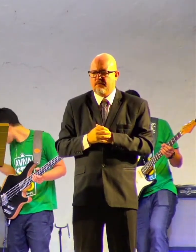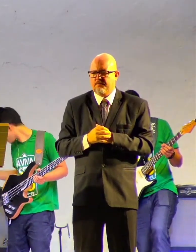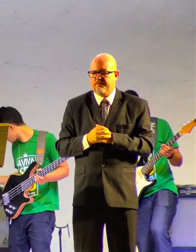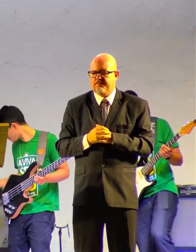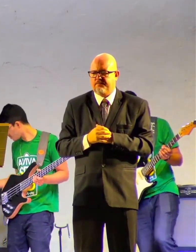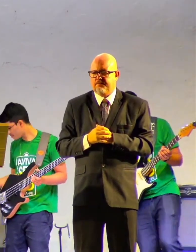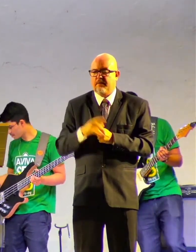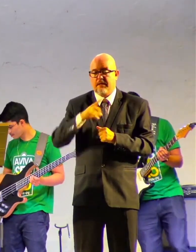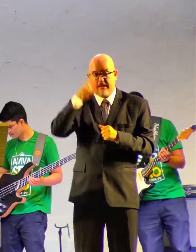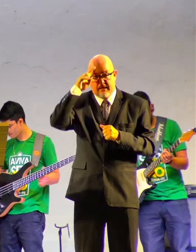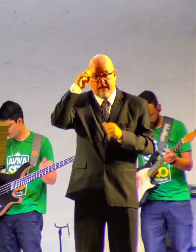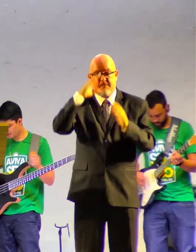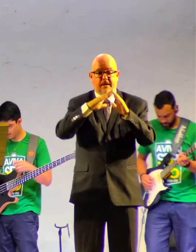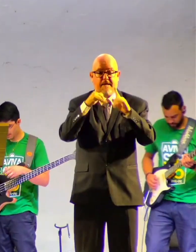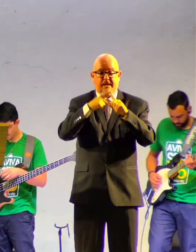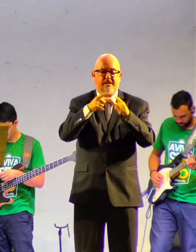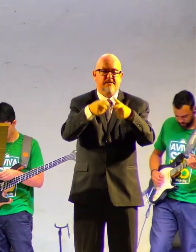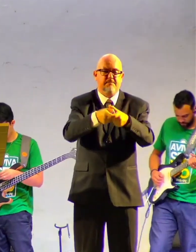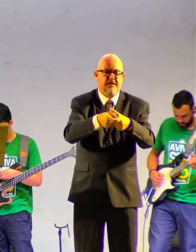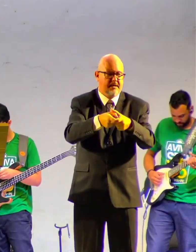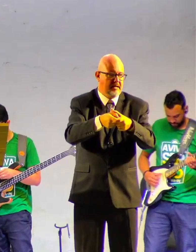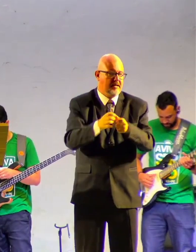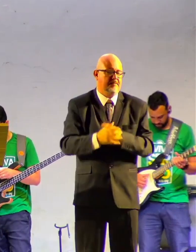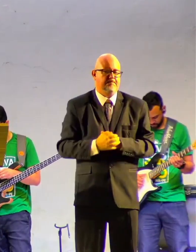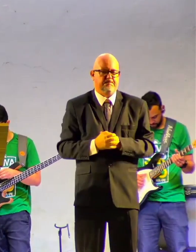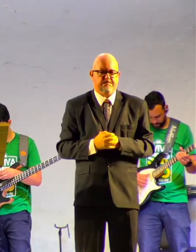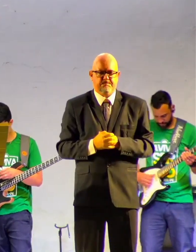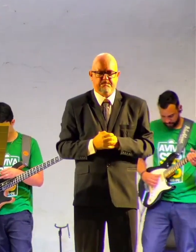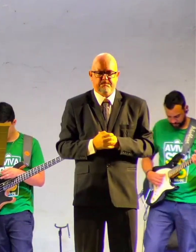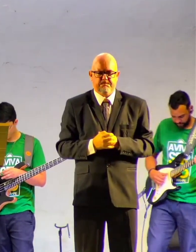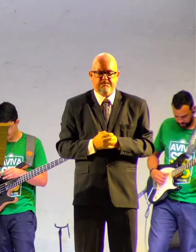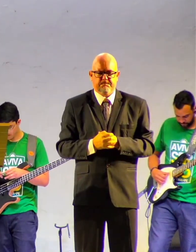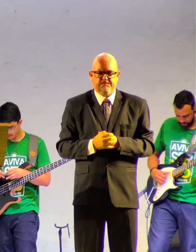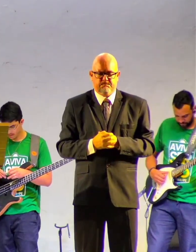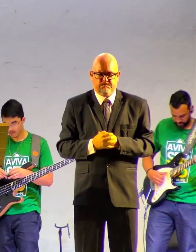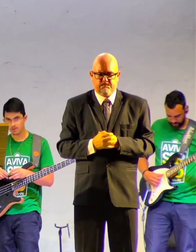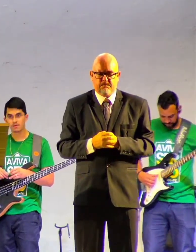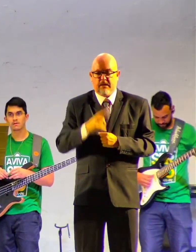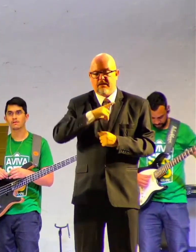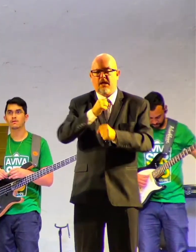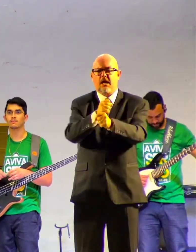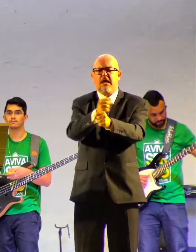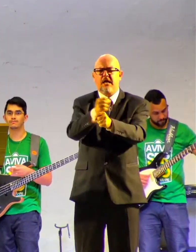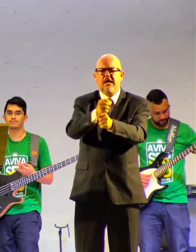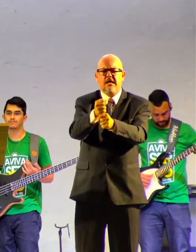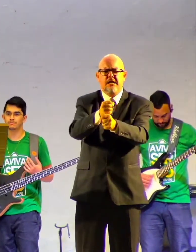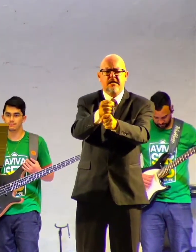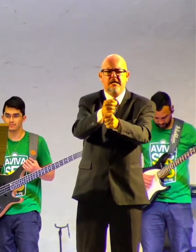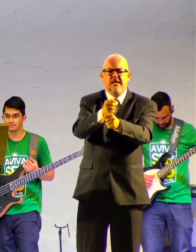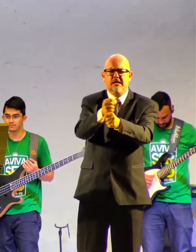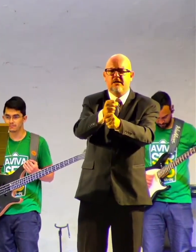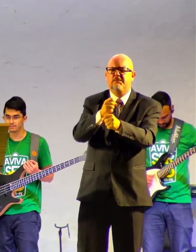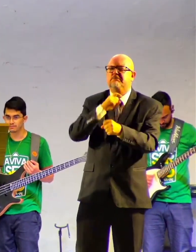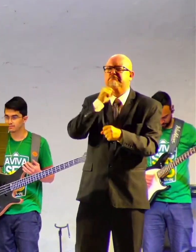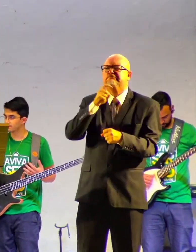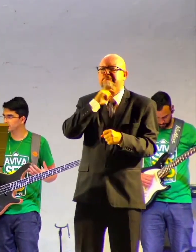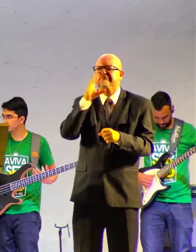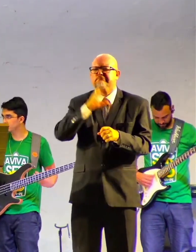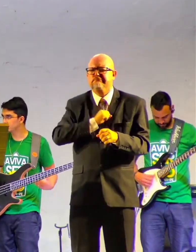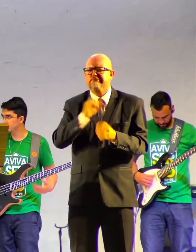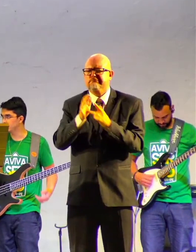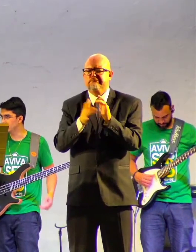Isso me lembra de uma igreja pequena, de uma pequena cidade, que estava lá há anos, mas ninguém se